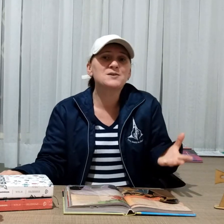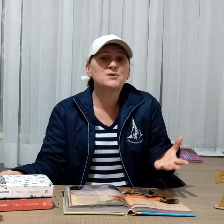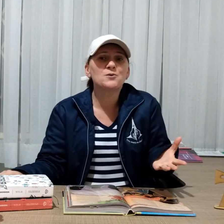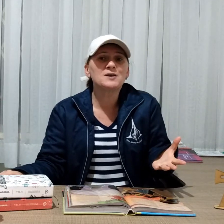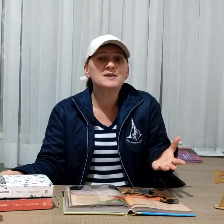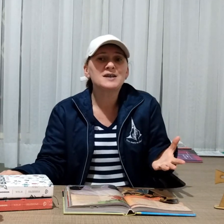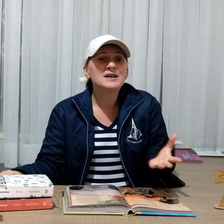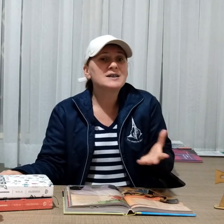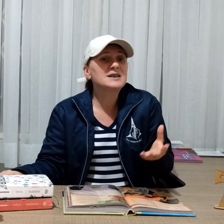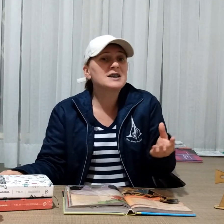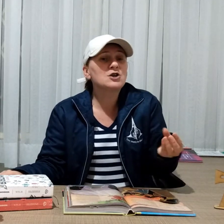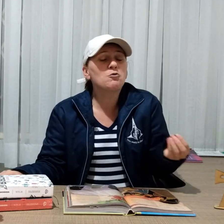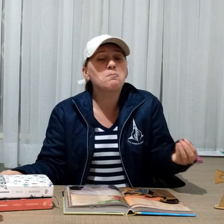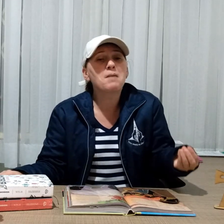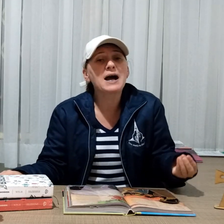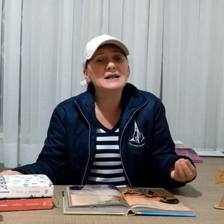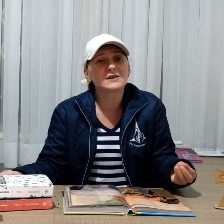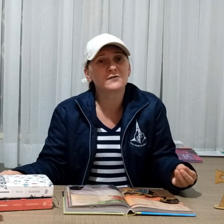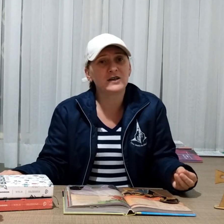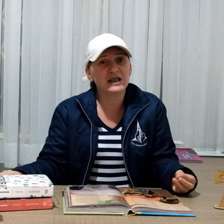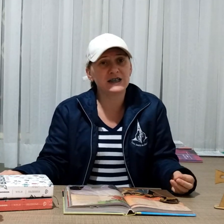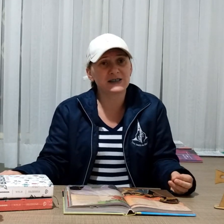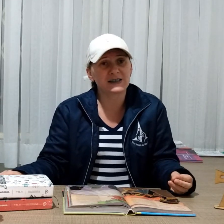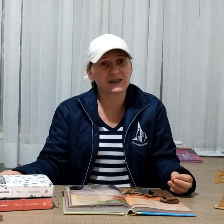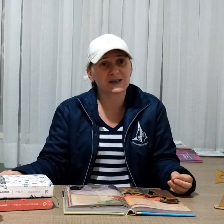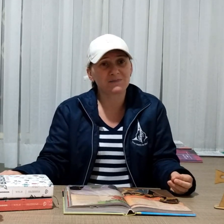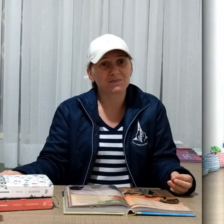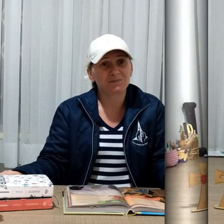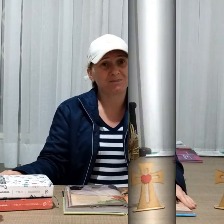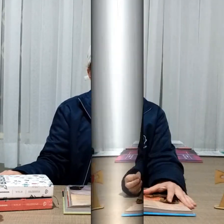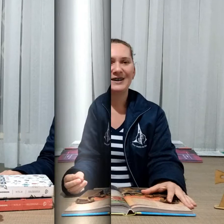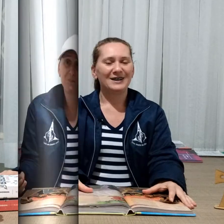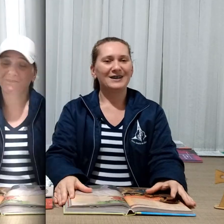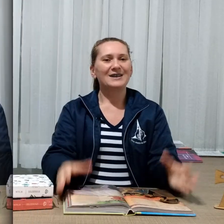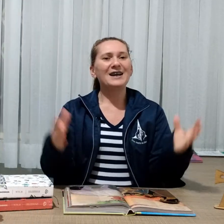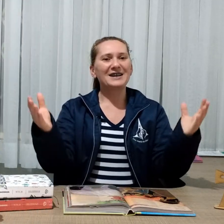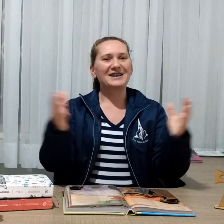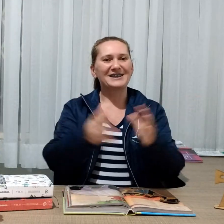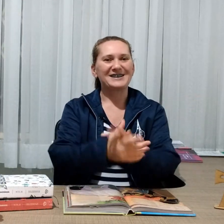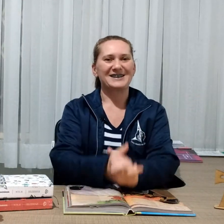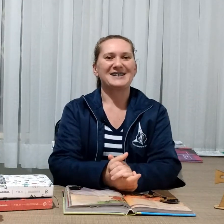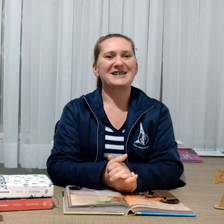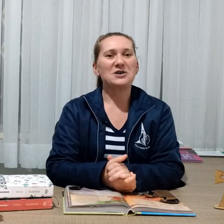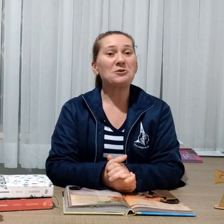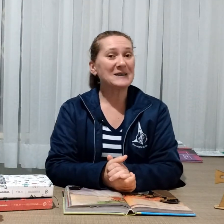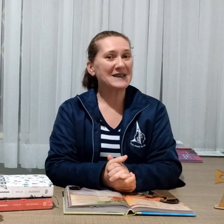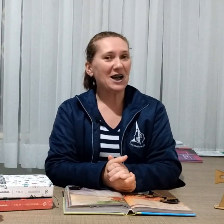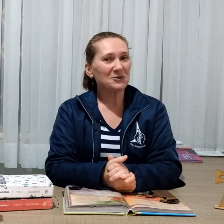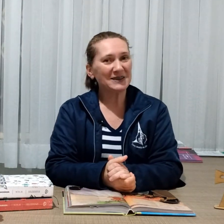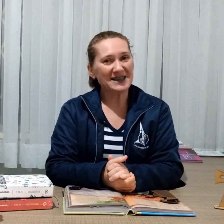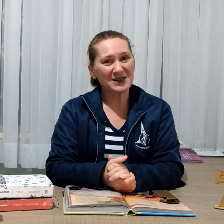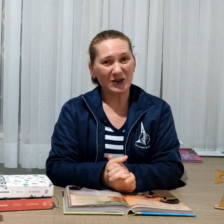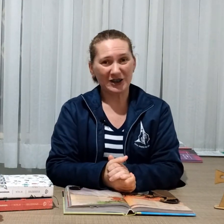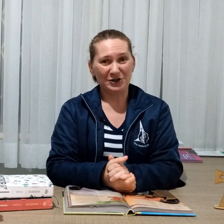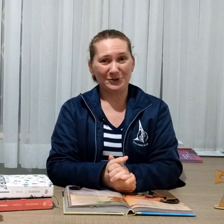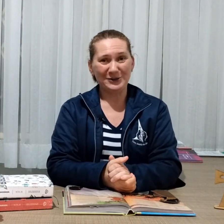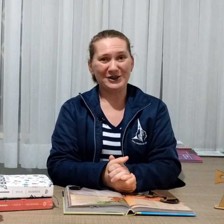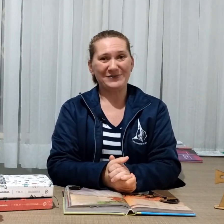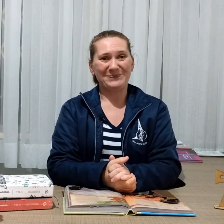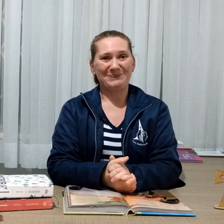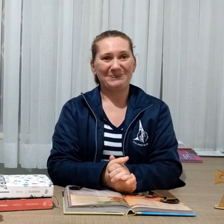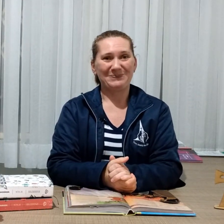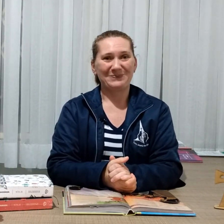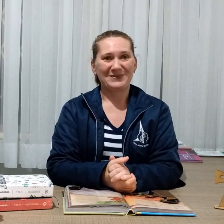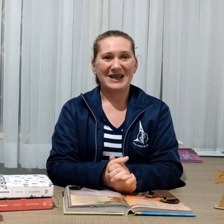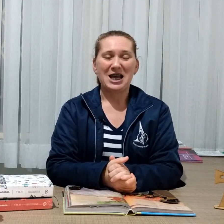as pessoas seriam mais felizes. E aí, crianças, gostaram da história de